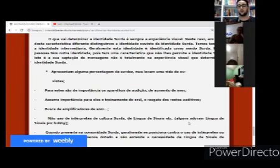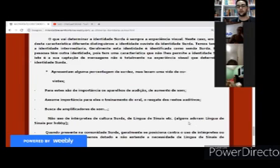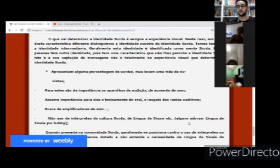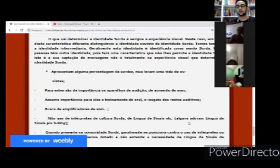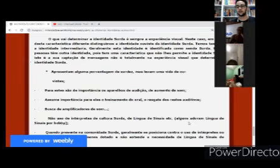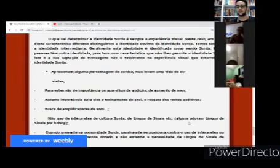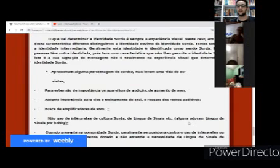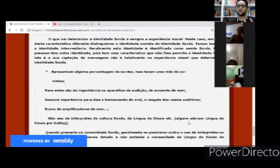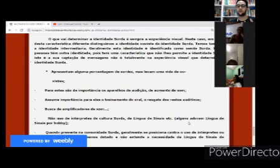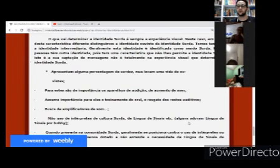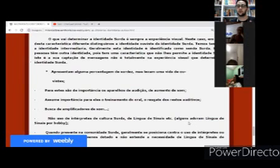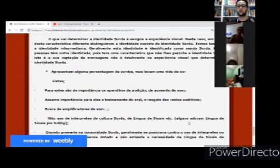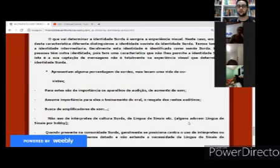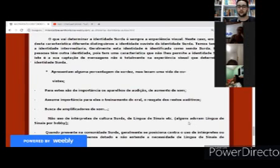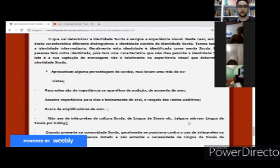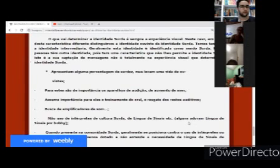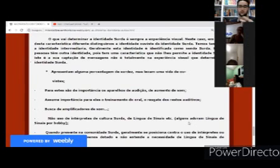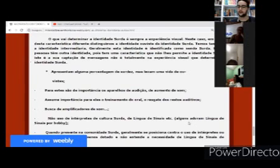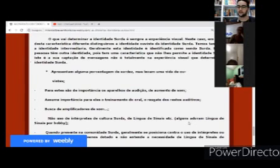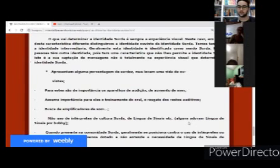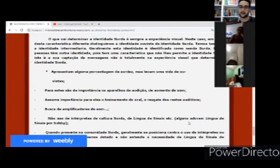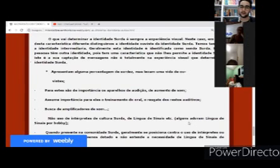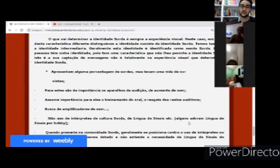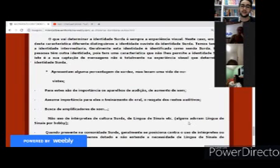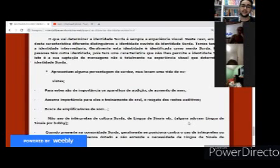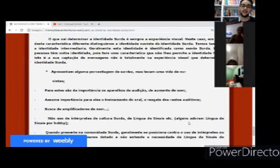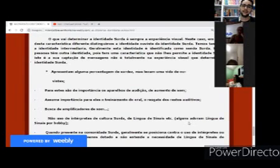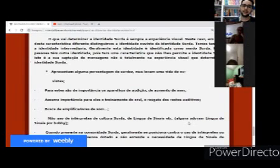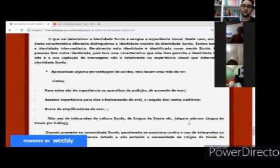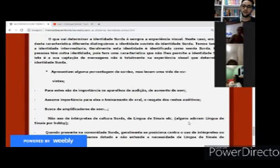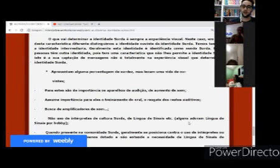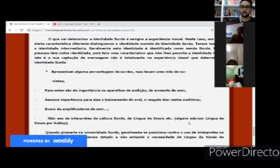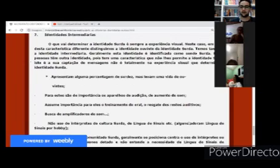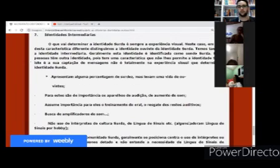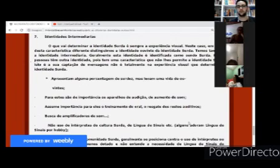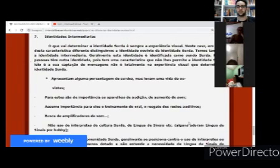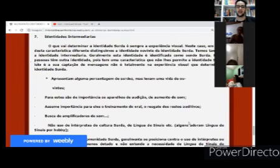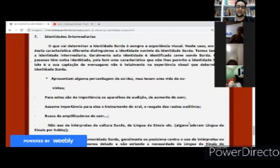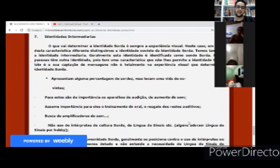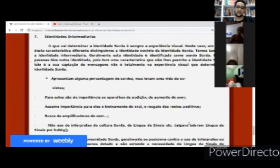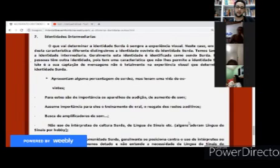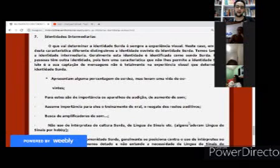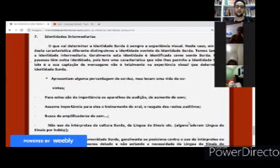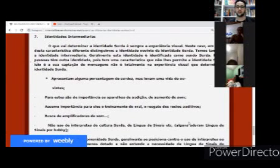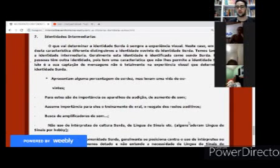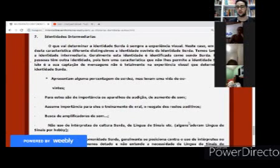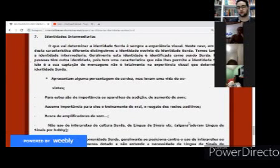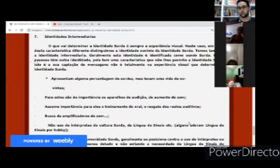por isso é caracterizado por uma comunidade, por uma identidade intermediária, pois está entre a identidade surda